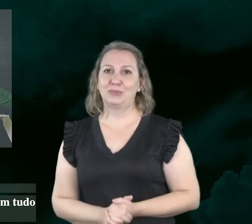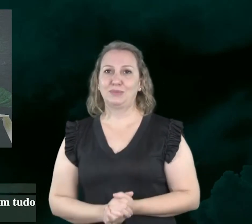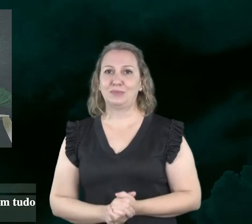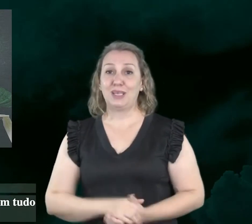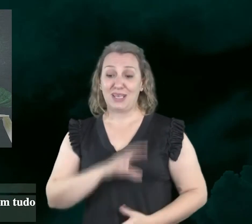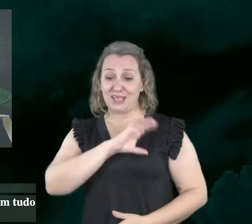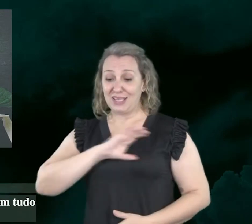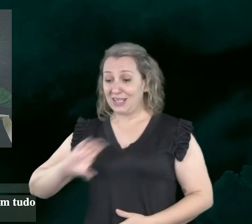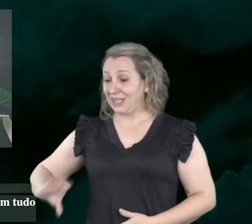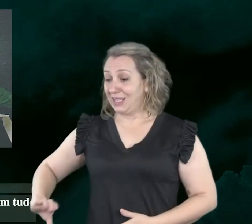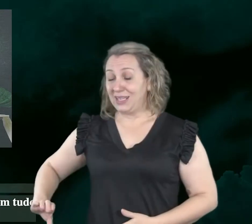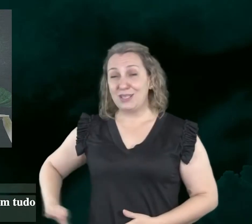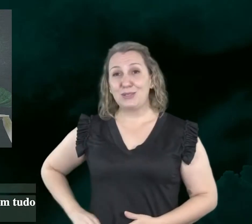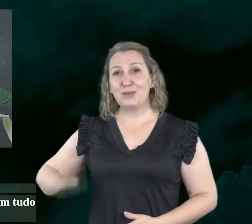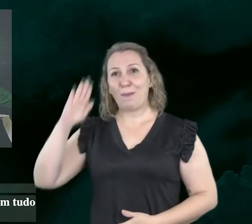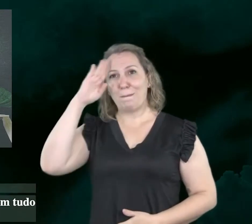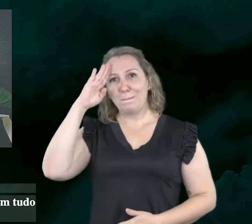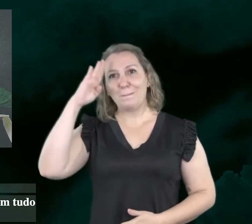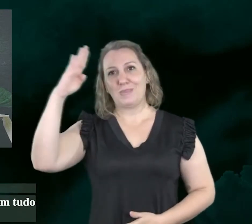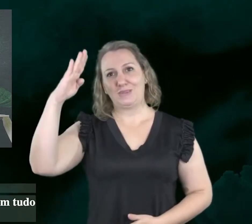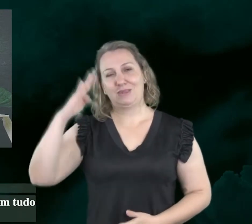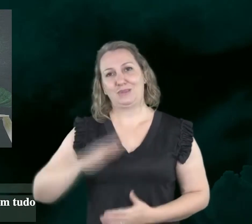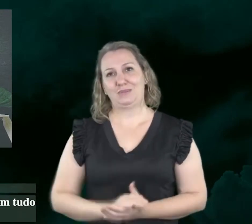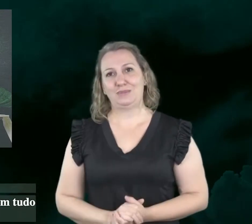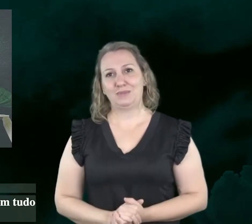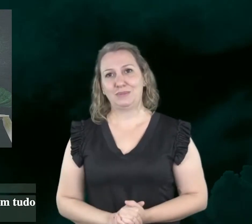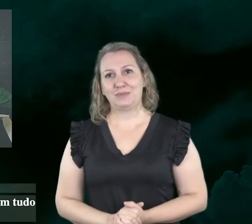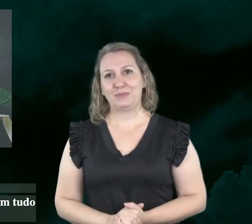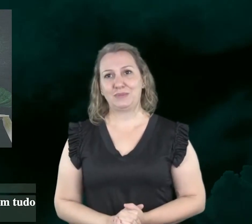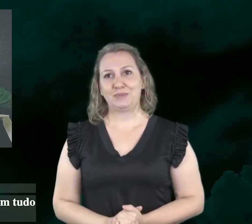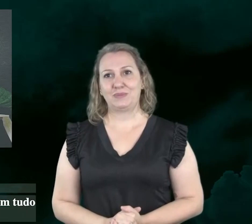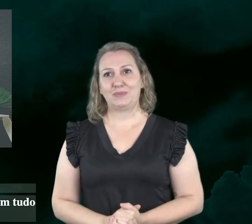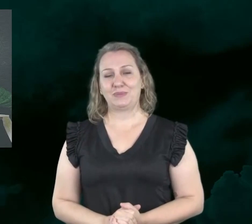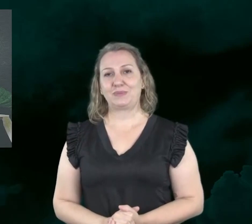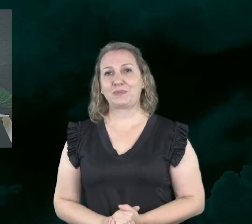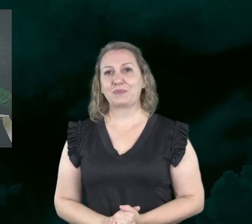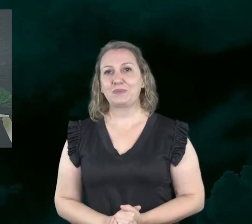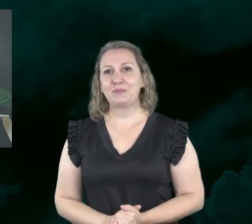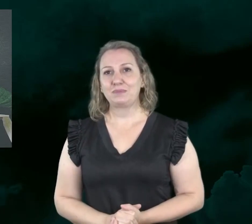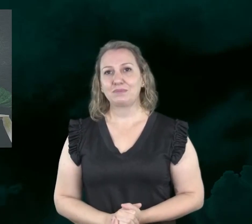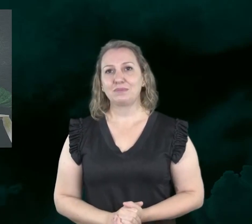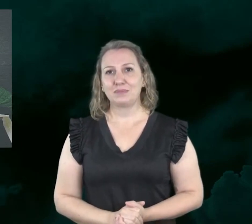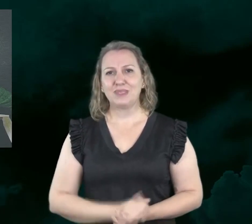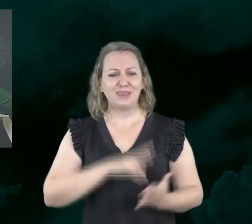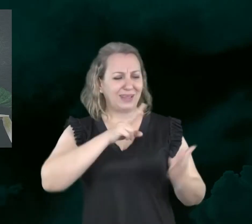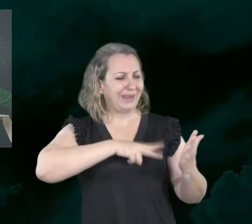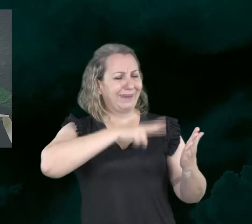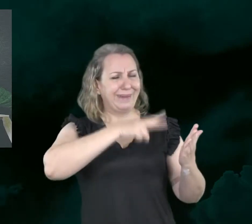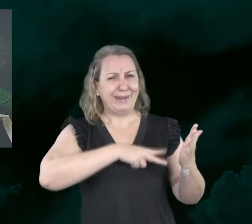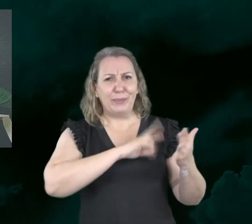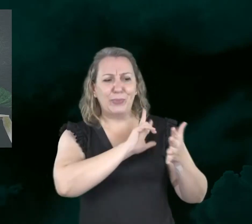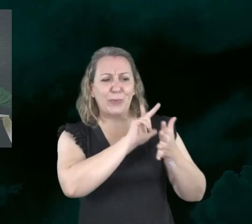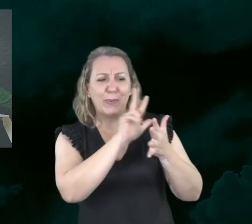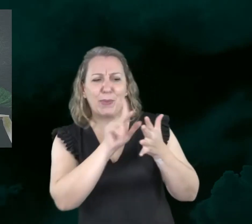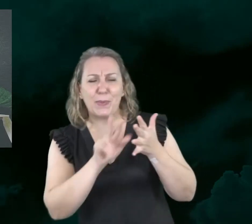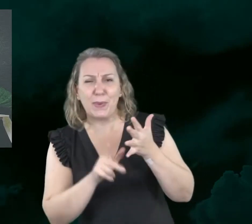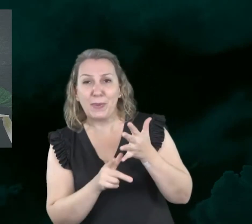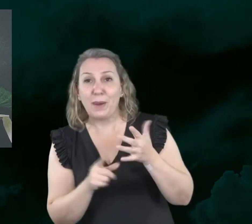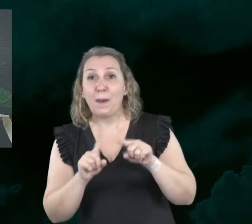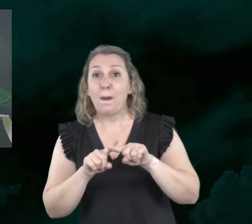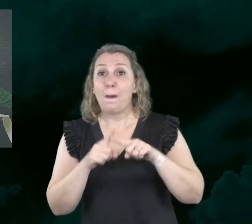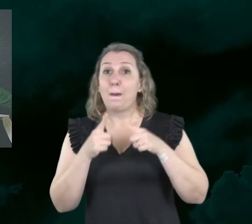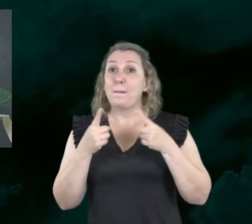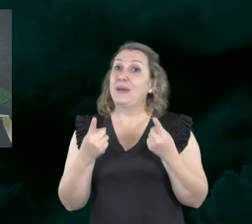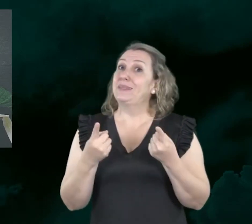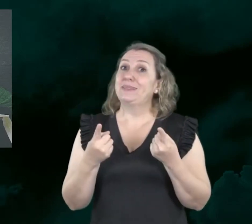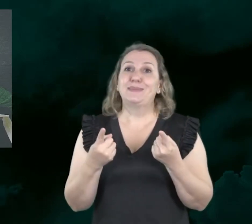Jesus. Meus queridos irmãos, eu tenho tanta coisa para ler, mas eu vou, quem sabe na minha live eu